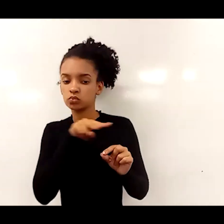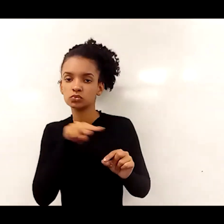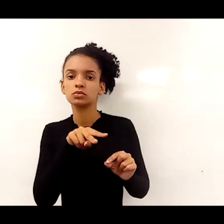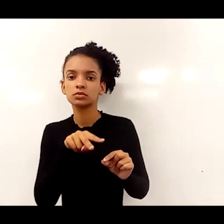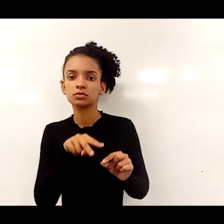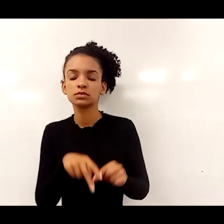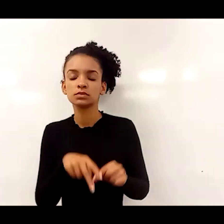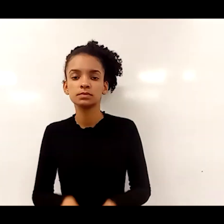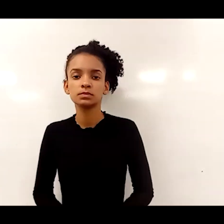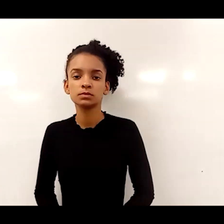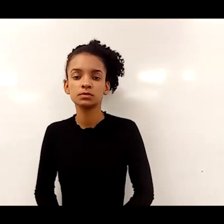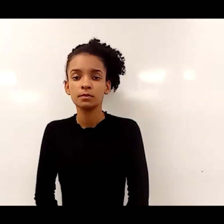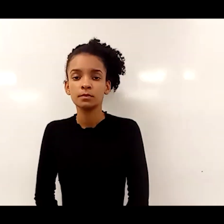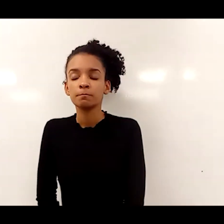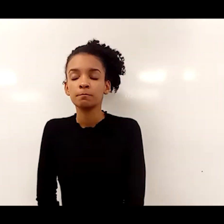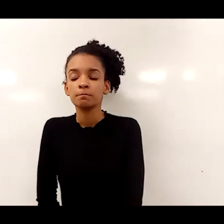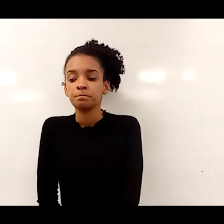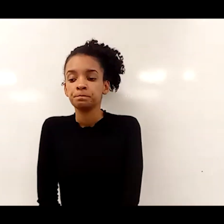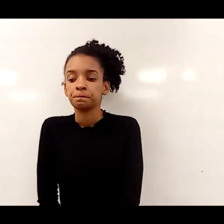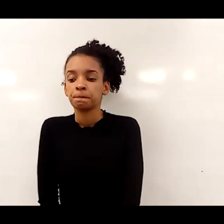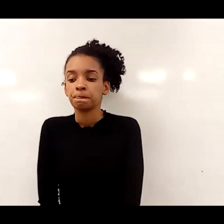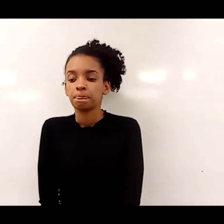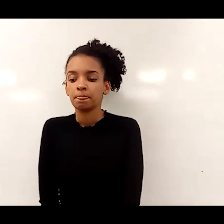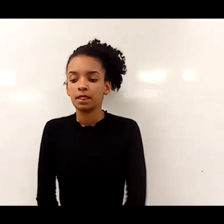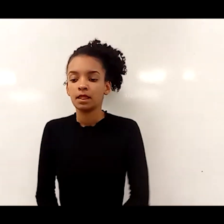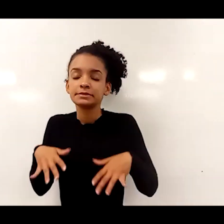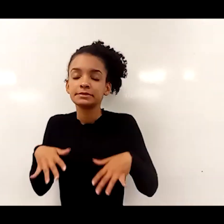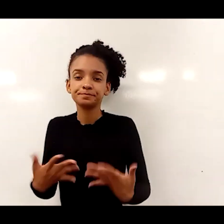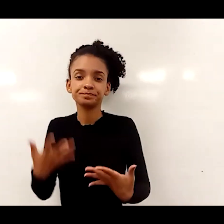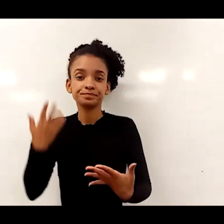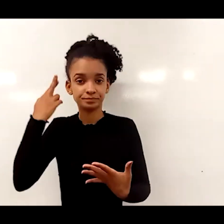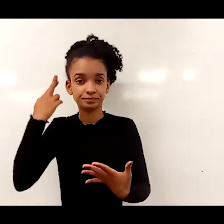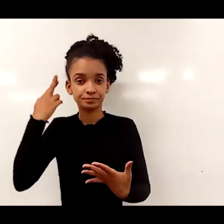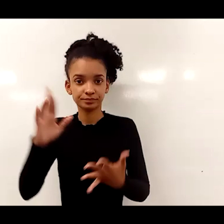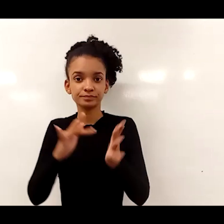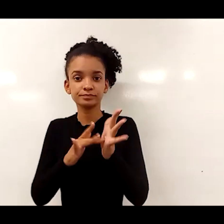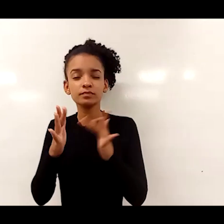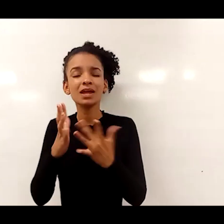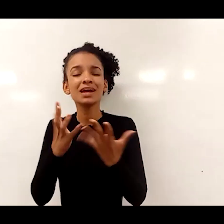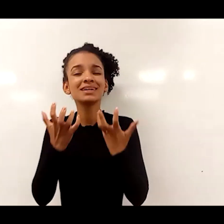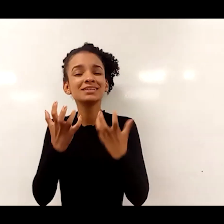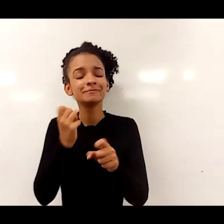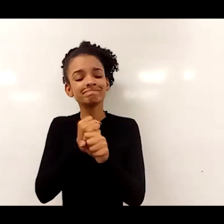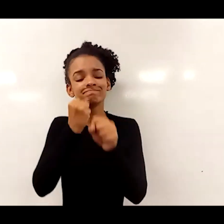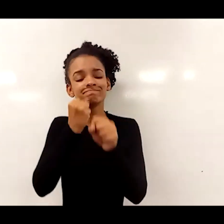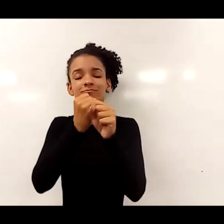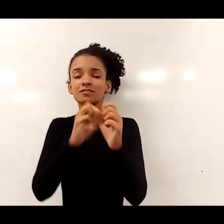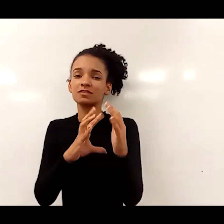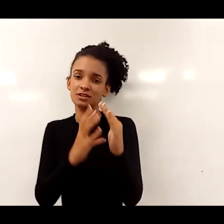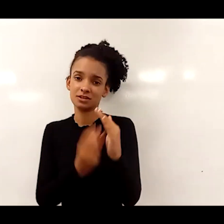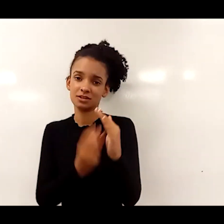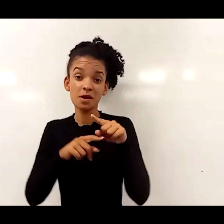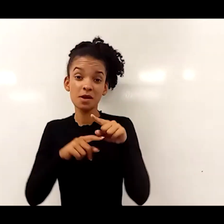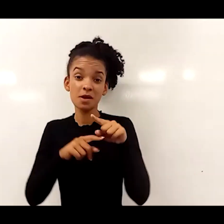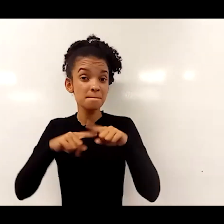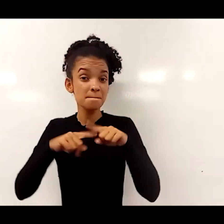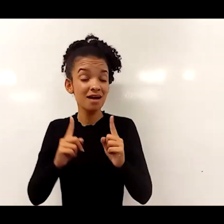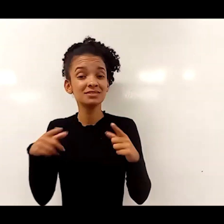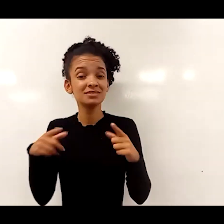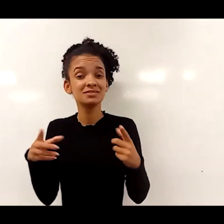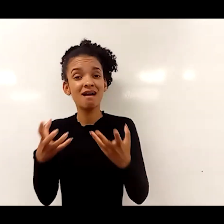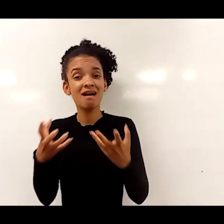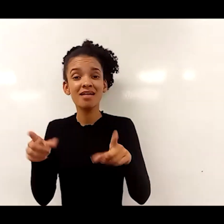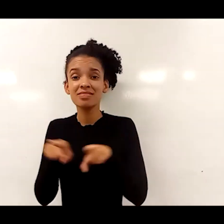O Senhor Jesus, Ele quer edificar a sua igreja. Todavia, Ele quer preencher todos